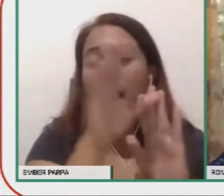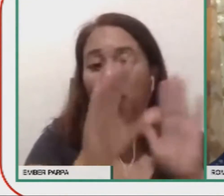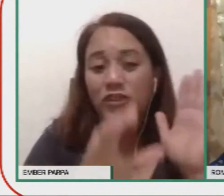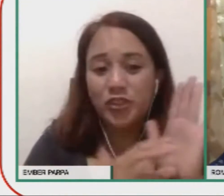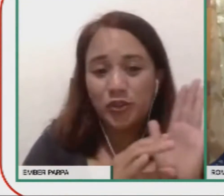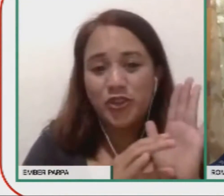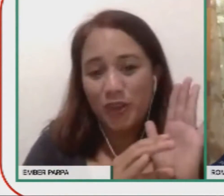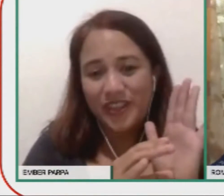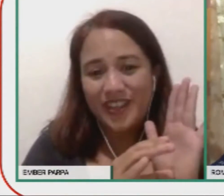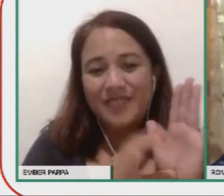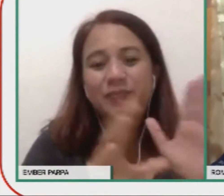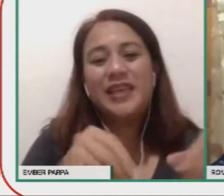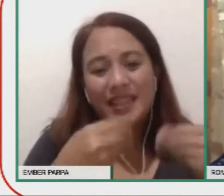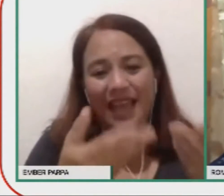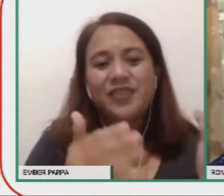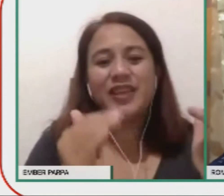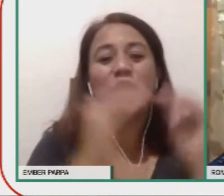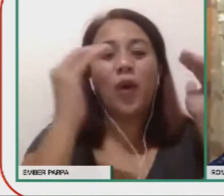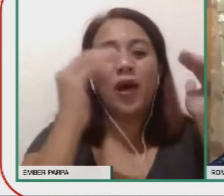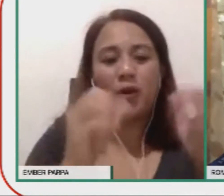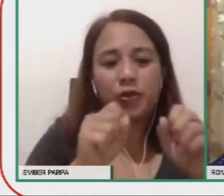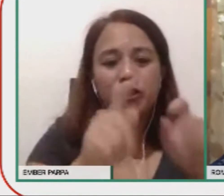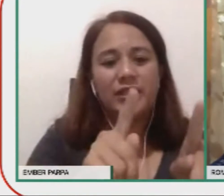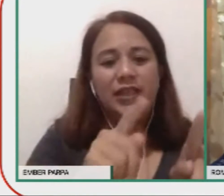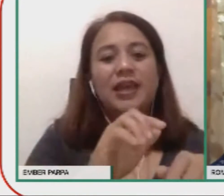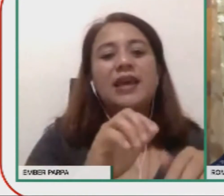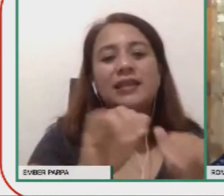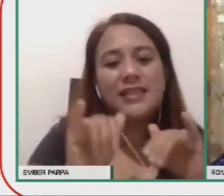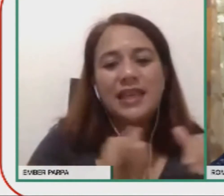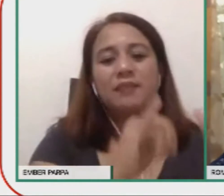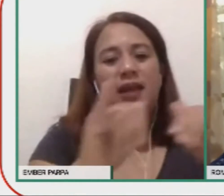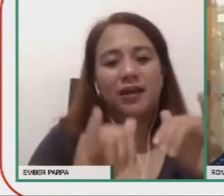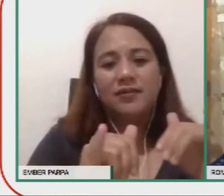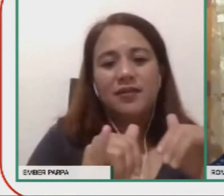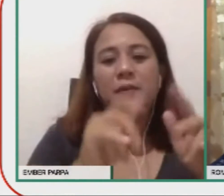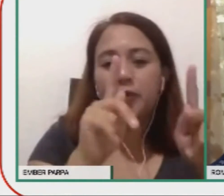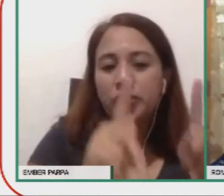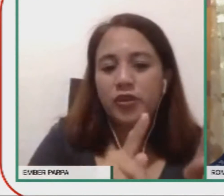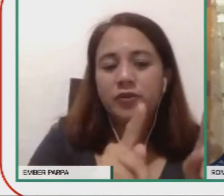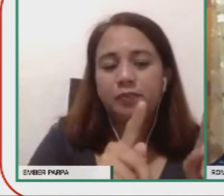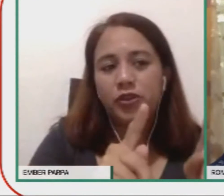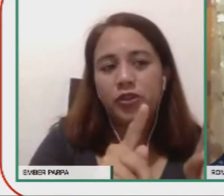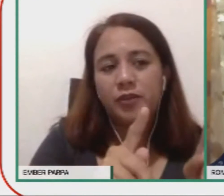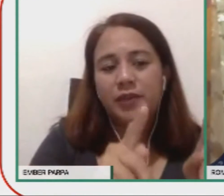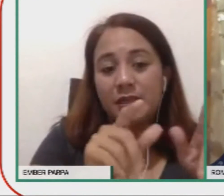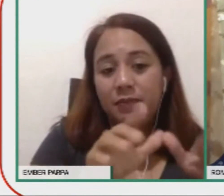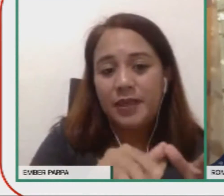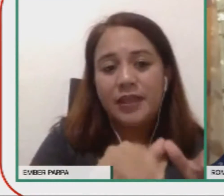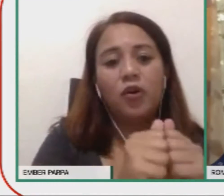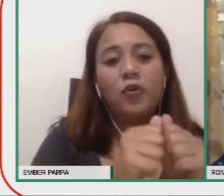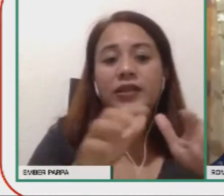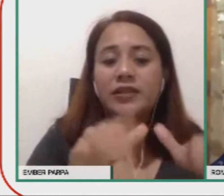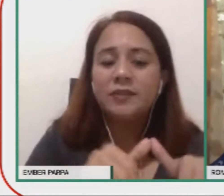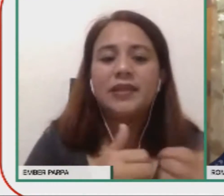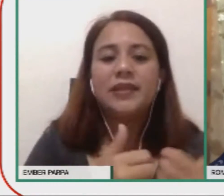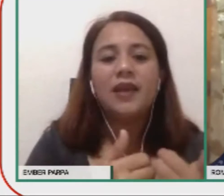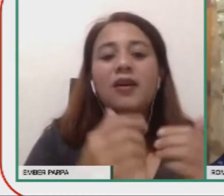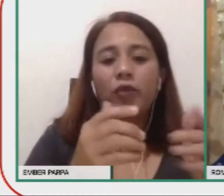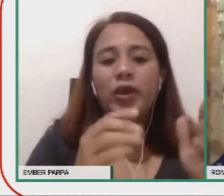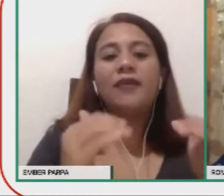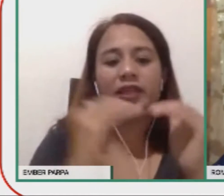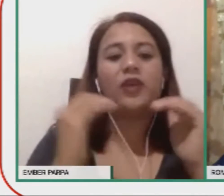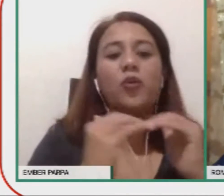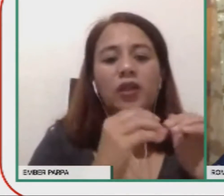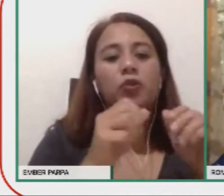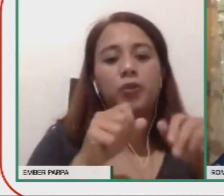ang Constitution, binigyan tayo ng equal opportunity. The same lang. May person, may disability ka o walang disability, we have